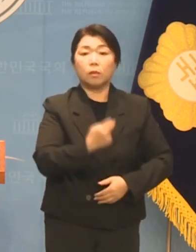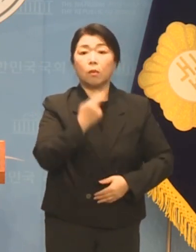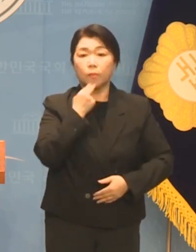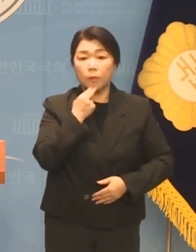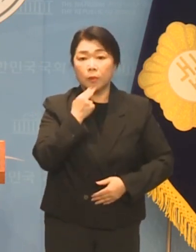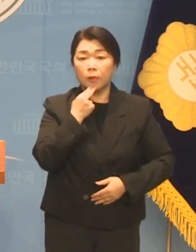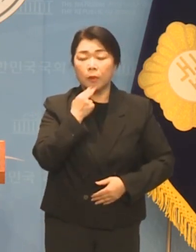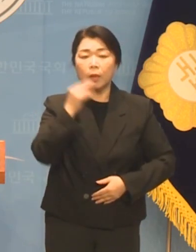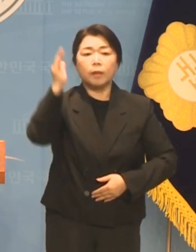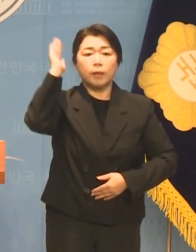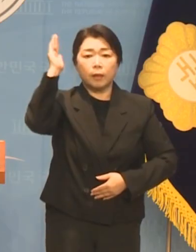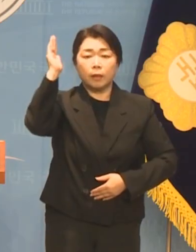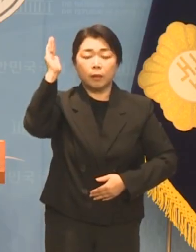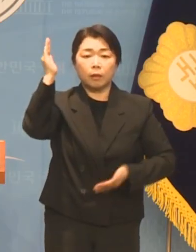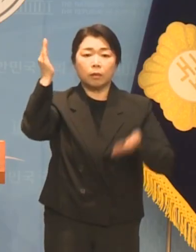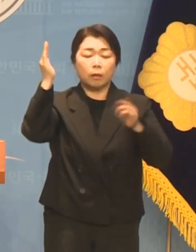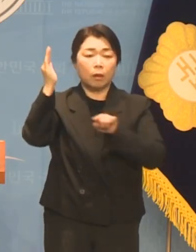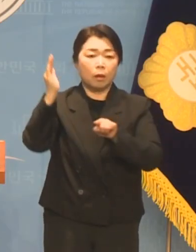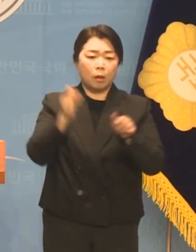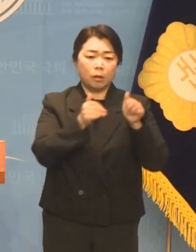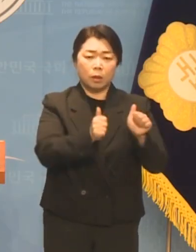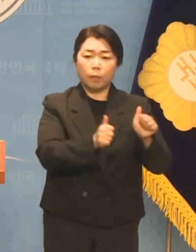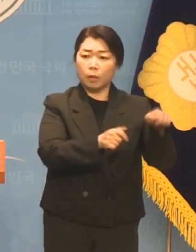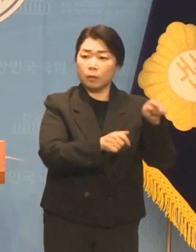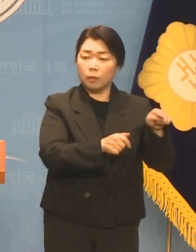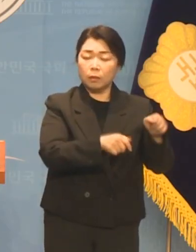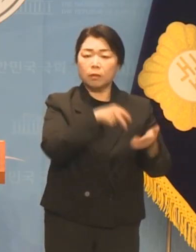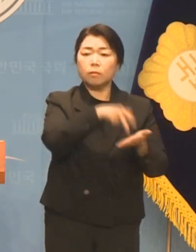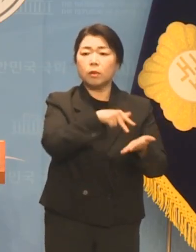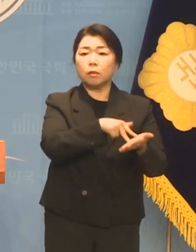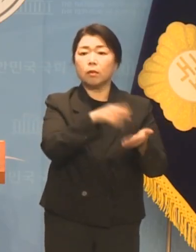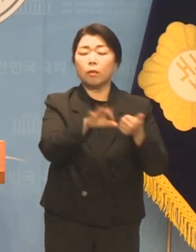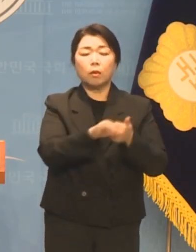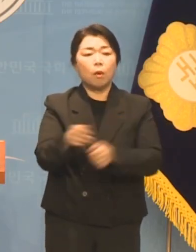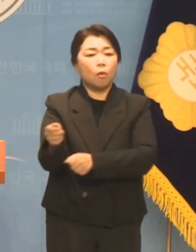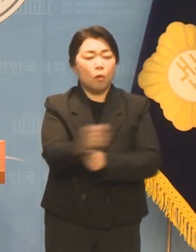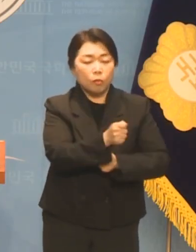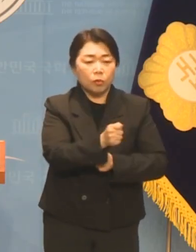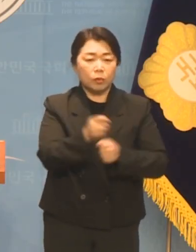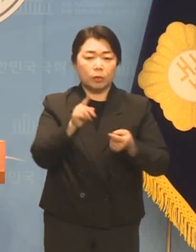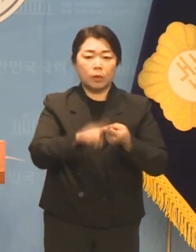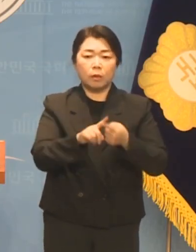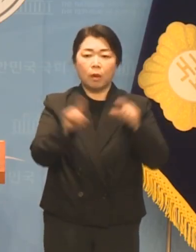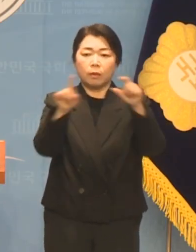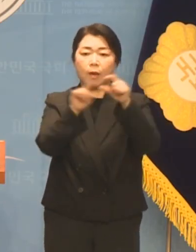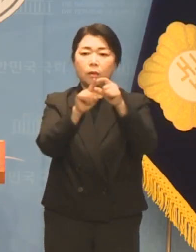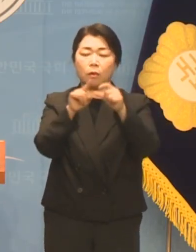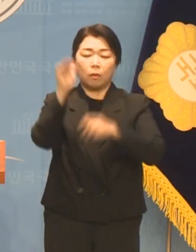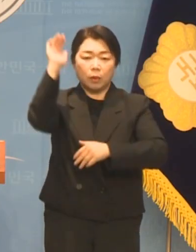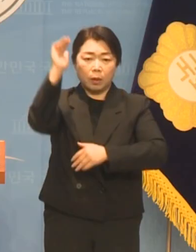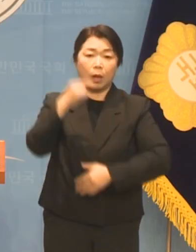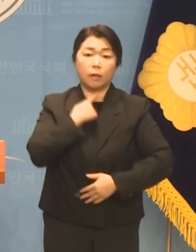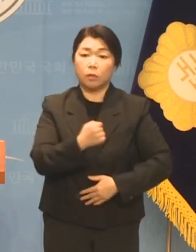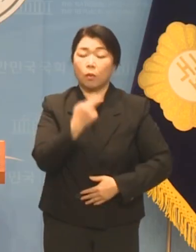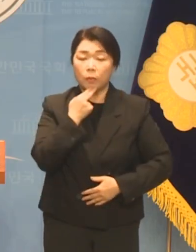특정했으나 재판부로부터 골프와 관련된 언급 자체가 없다고 면박을